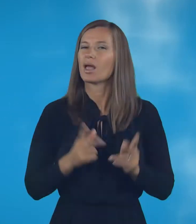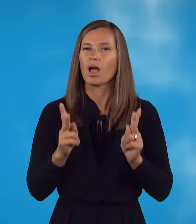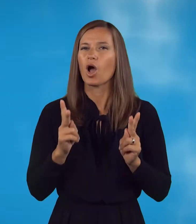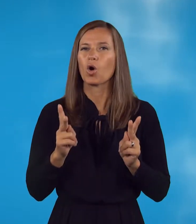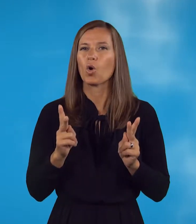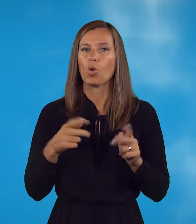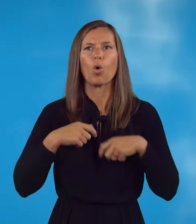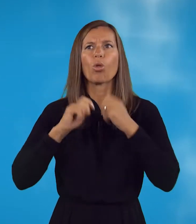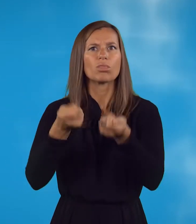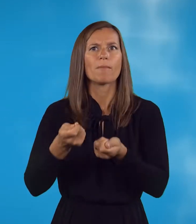Kako oddam napoved?